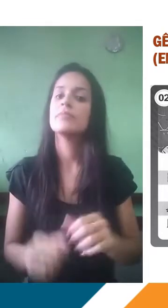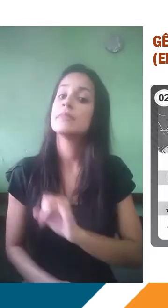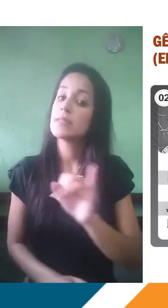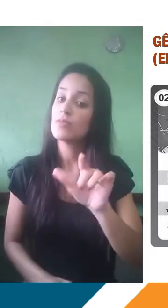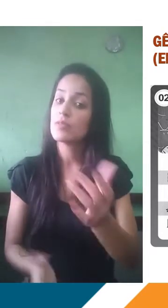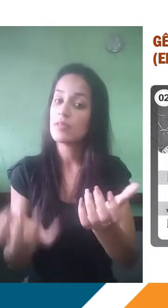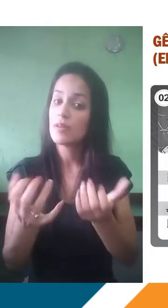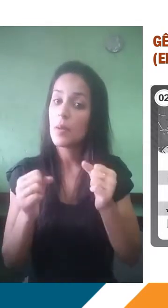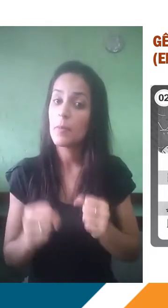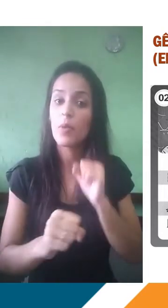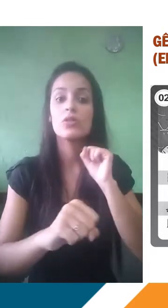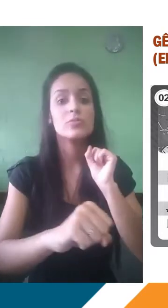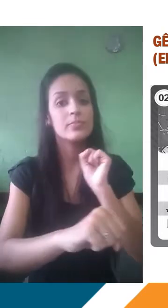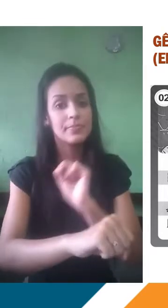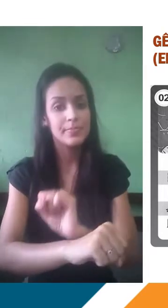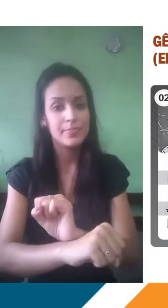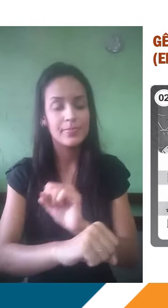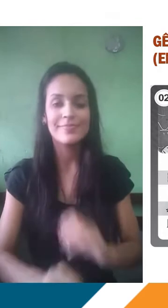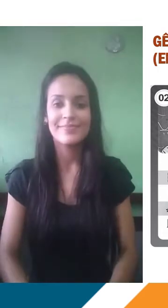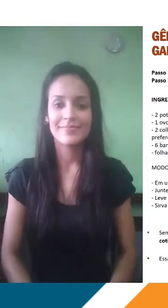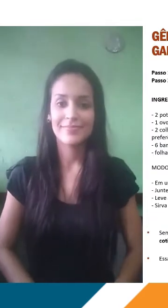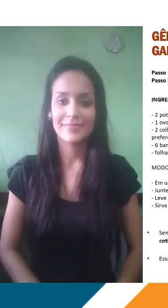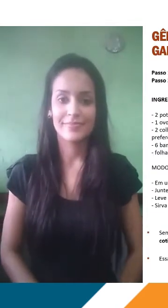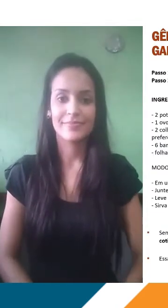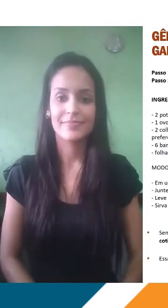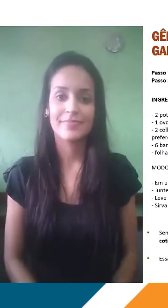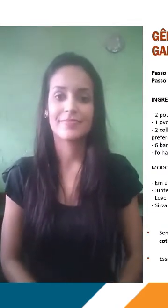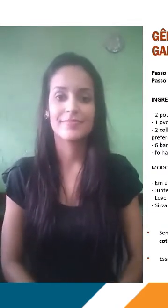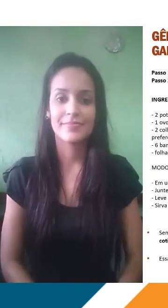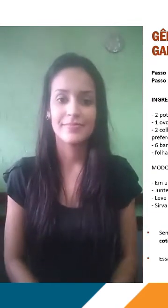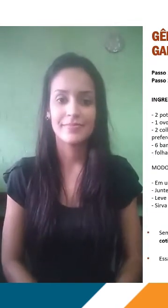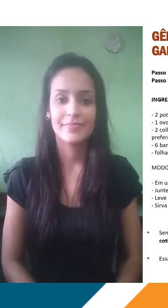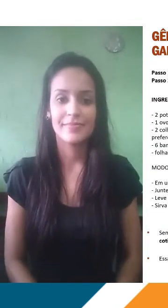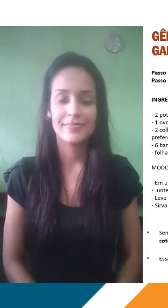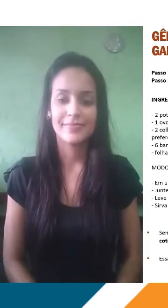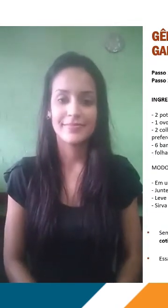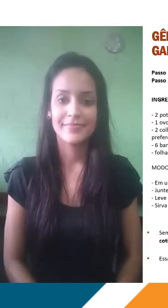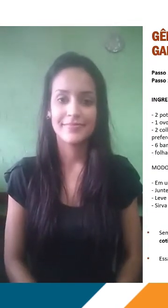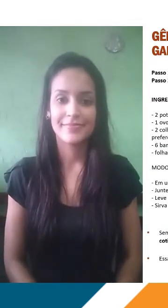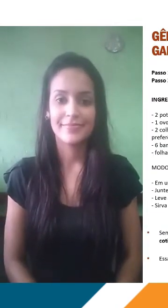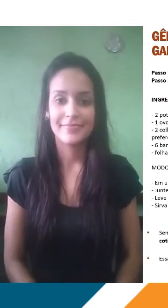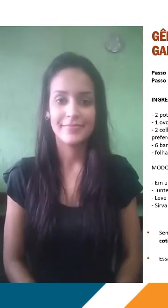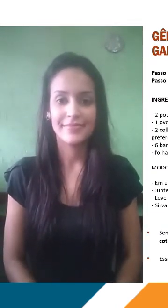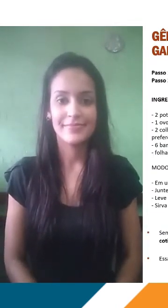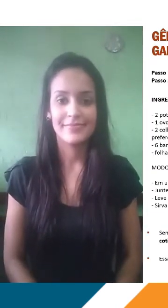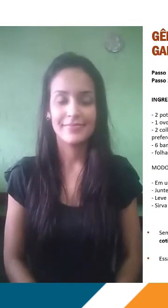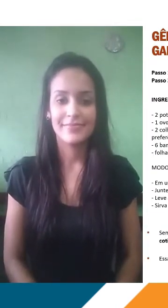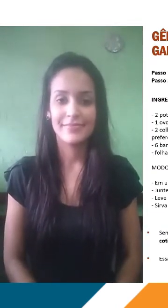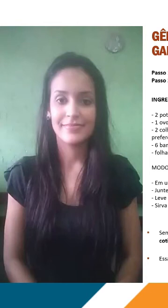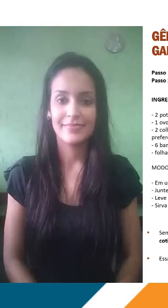explicações do gabarito comentado Vocês podem pausar nesses slides caso queiram